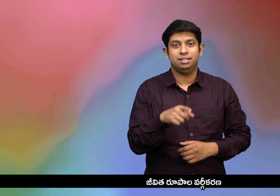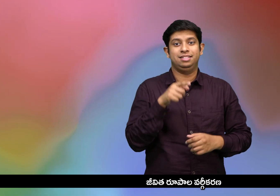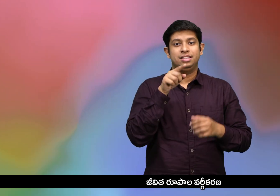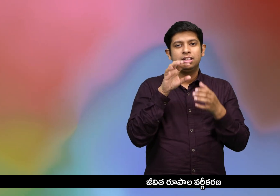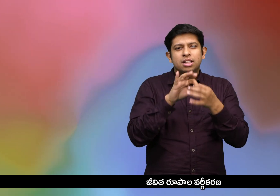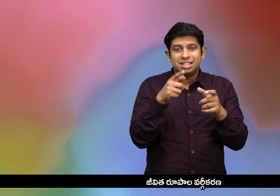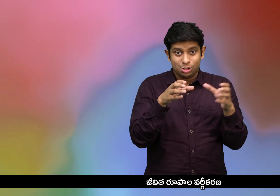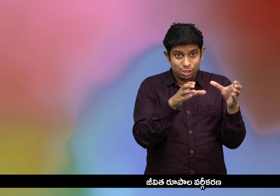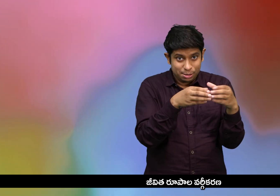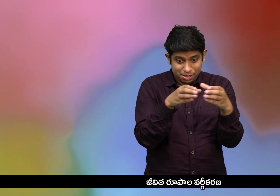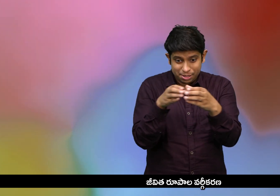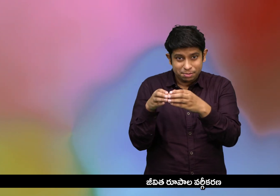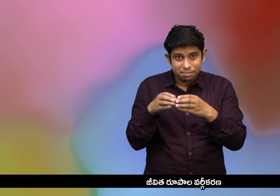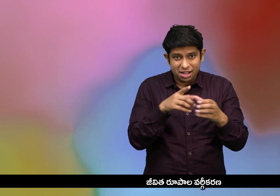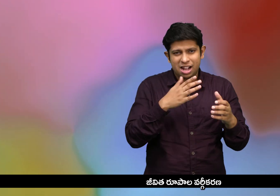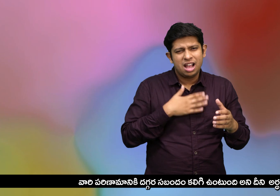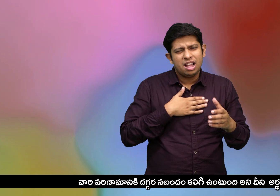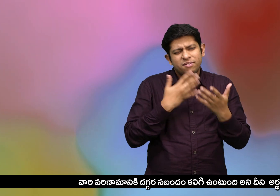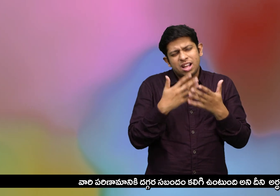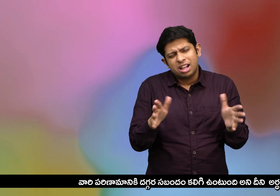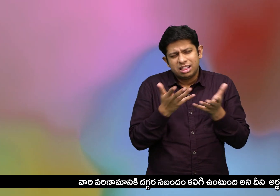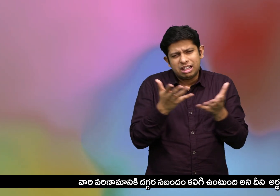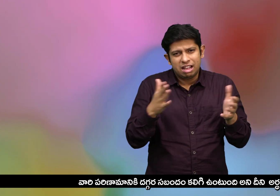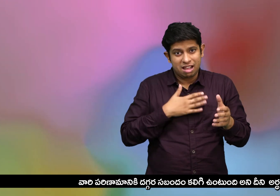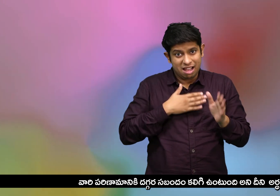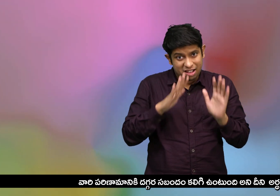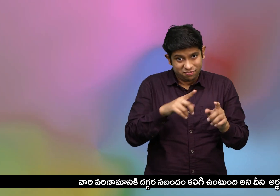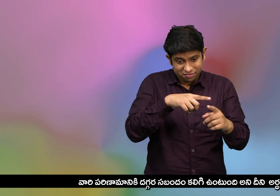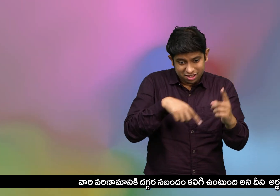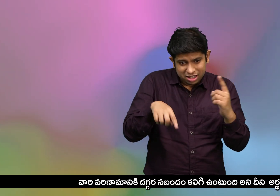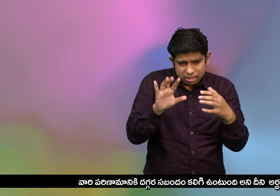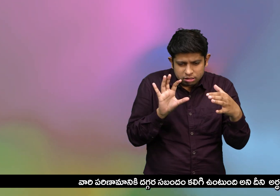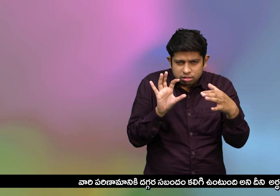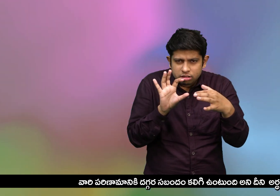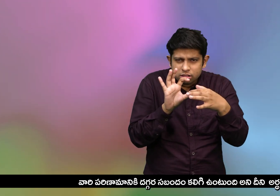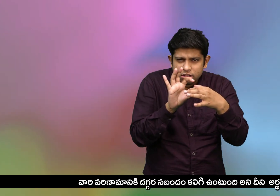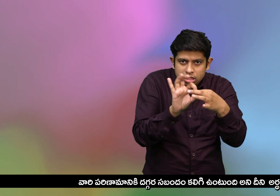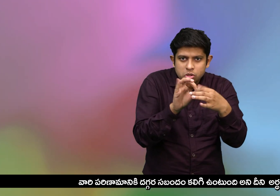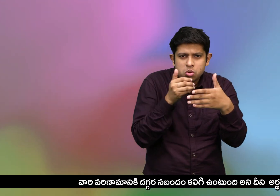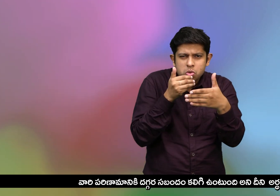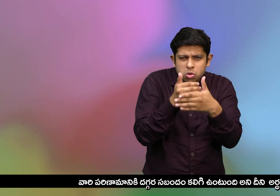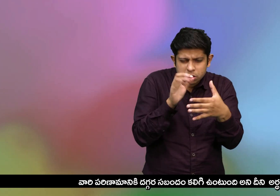జీవిత రూపాల వర్గీకరణ వాటి పరిణామానికి దగ్గరి సంబంధం కలిగి ఉంటుందని దీని